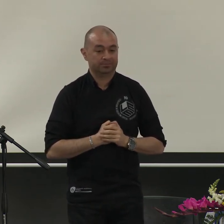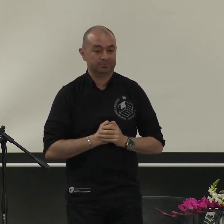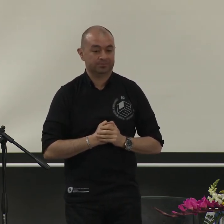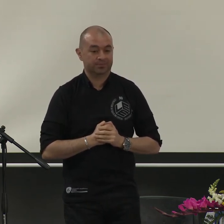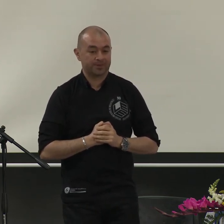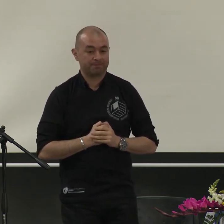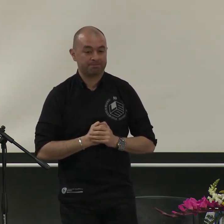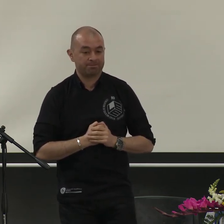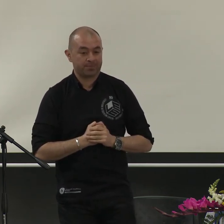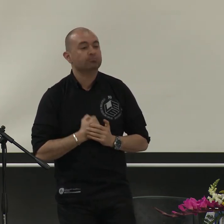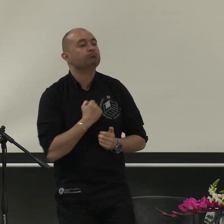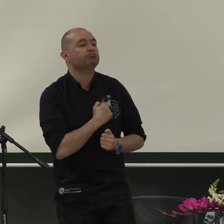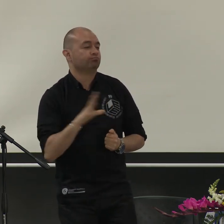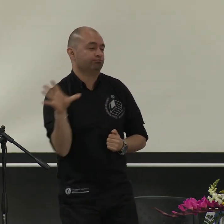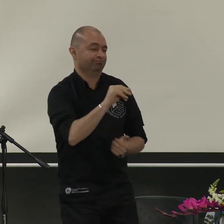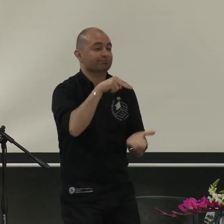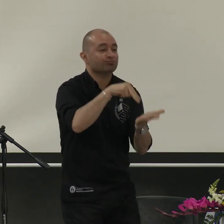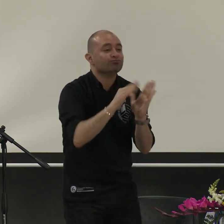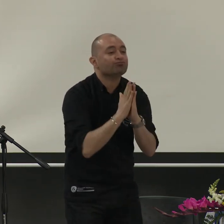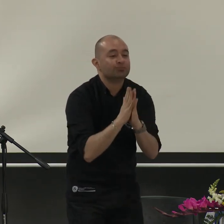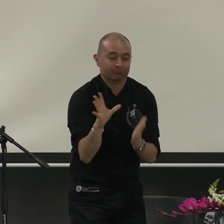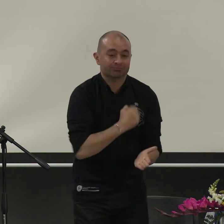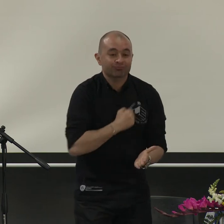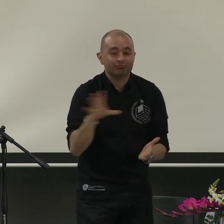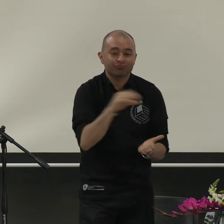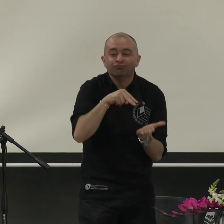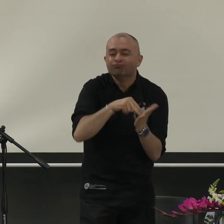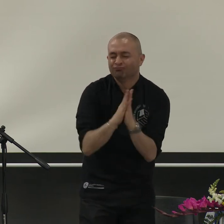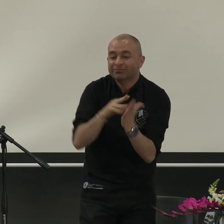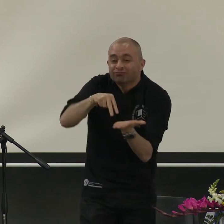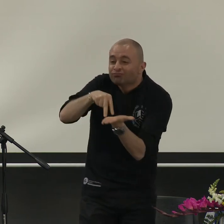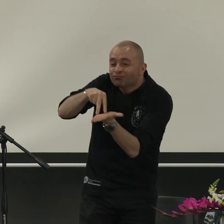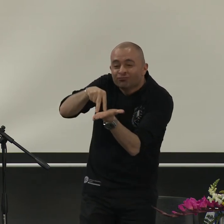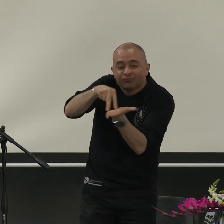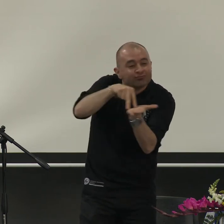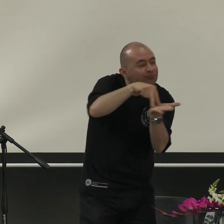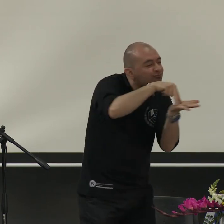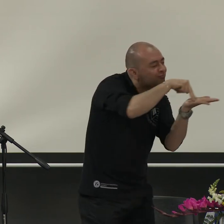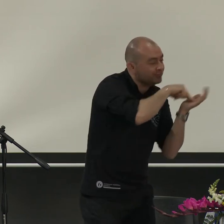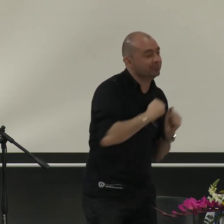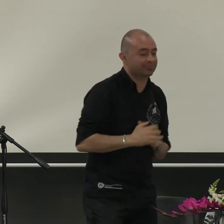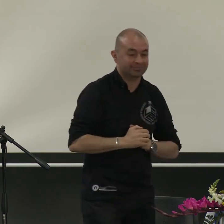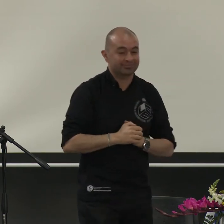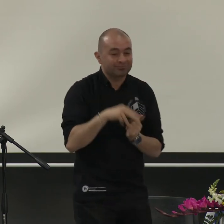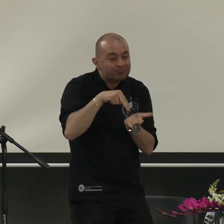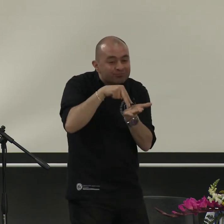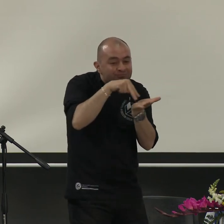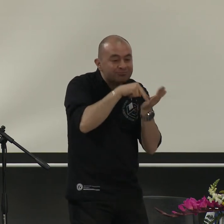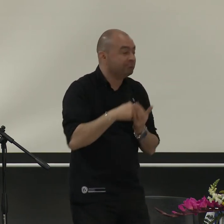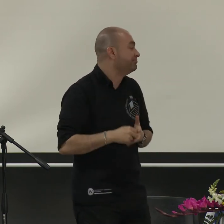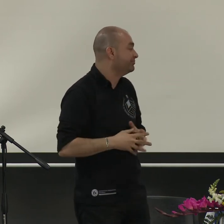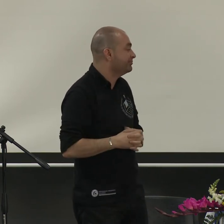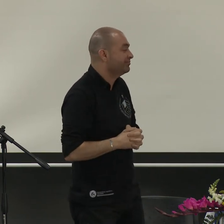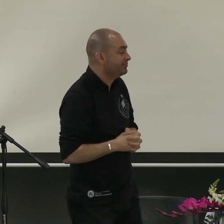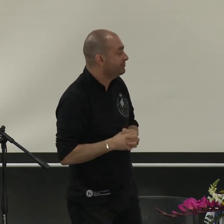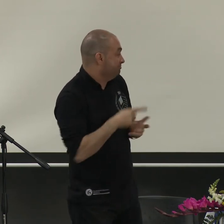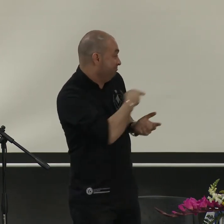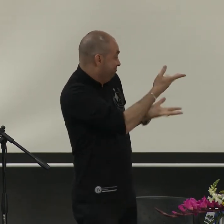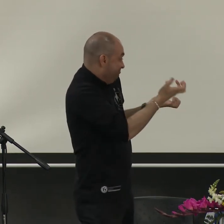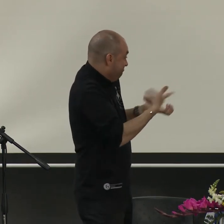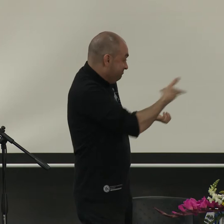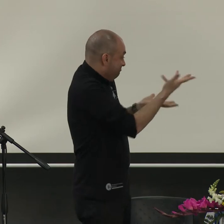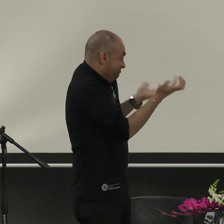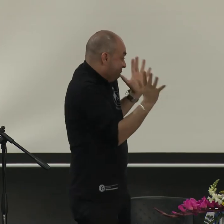y mi celebración y quisiera que me regalaran un momento y que se pusieran todos de pie